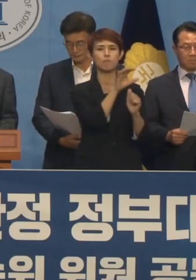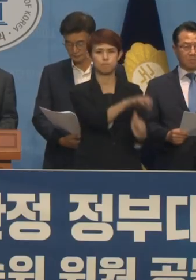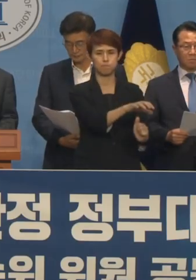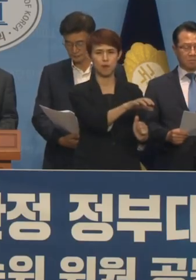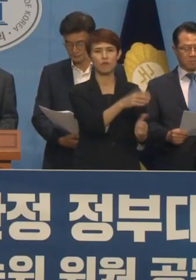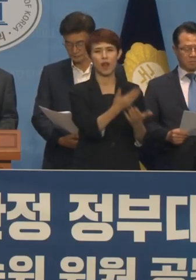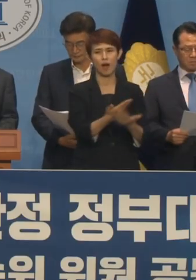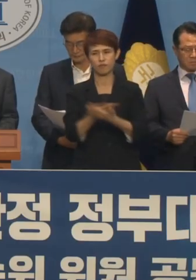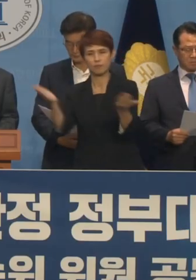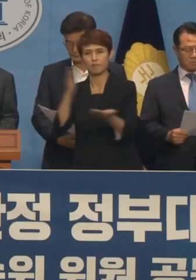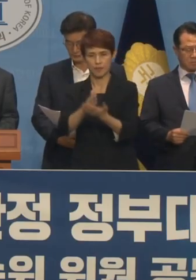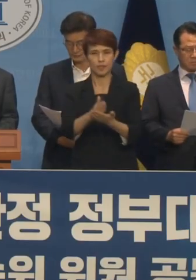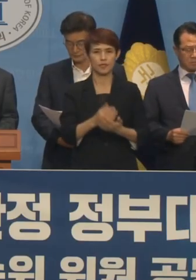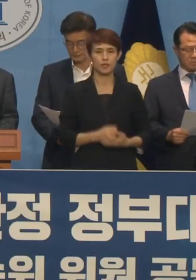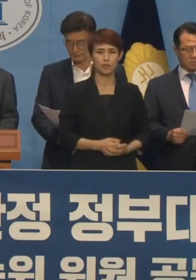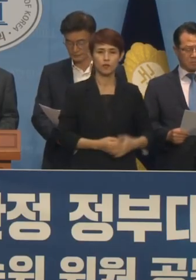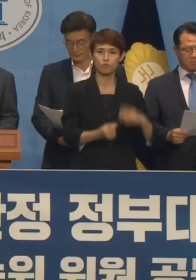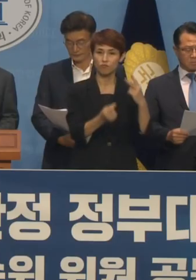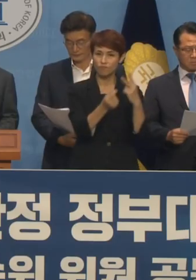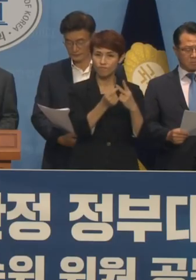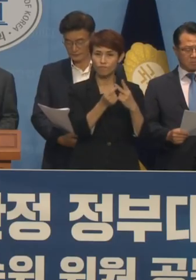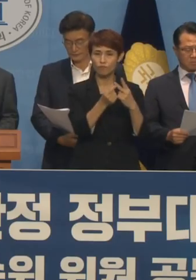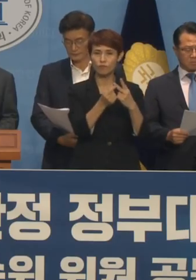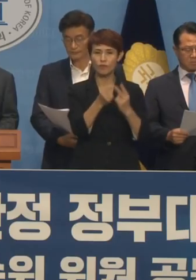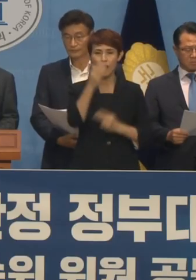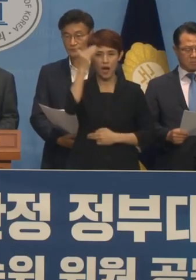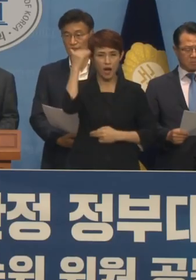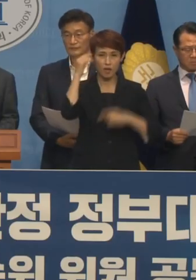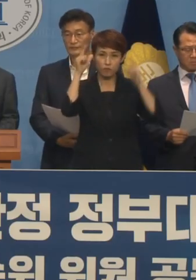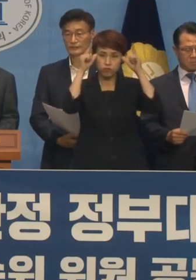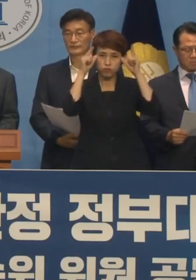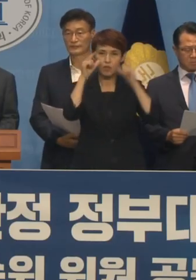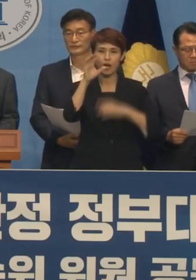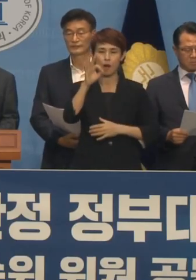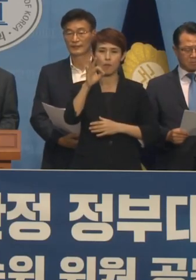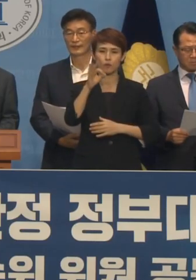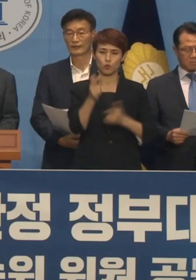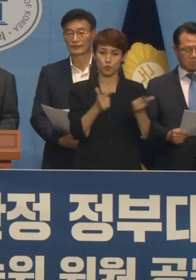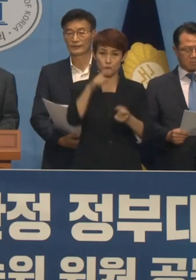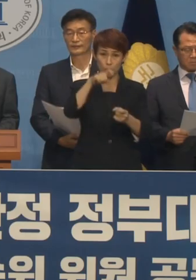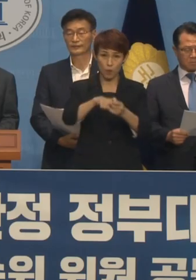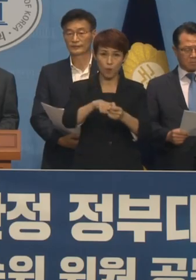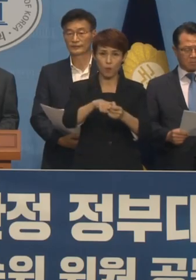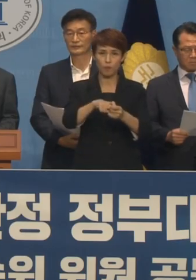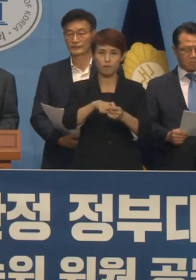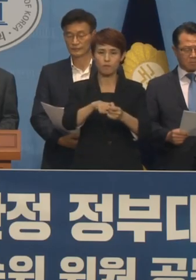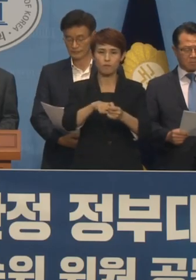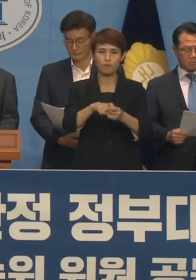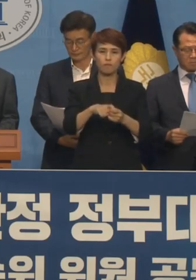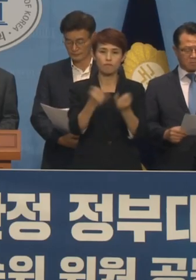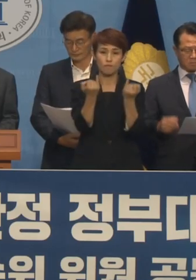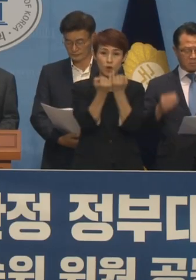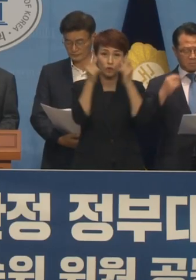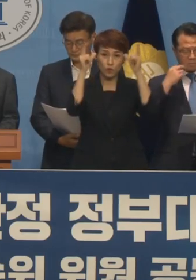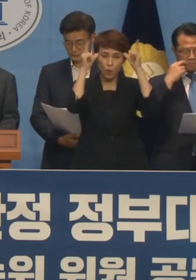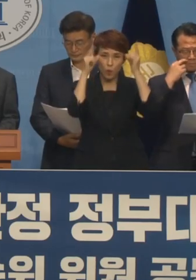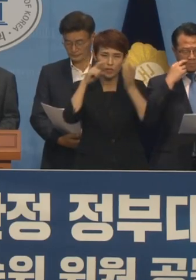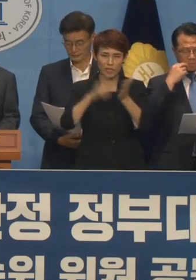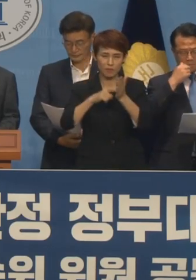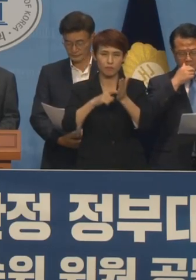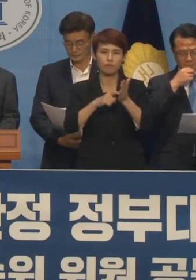조속히 실시하라. 하나, 한우 가격 안정화를 위한 당면 대책으로 암소 긴급 격리 및